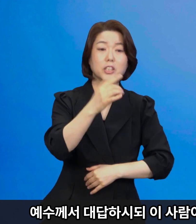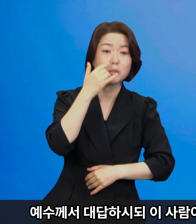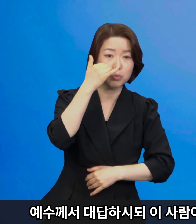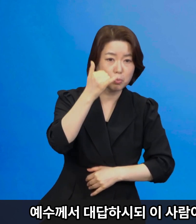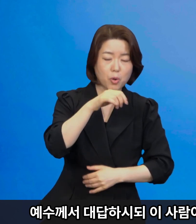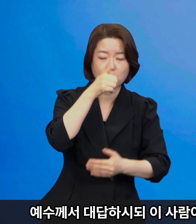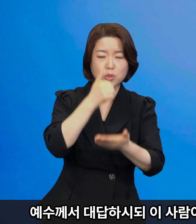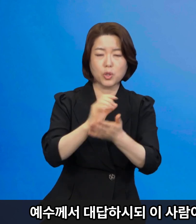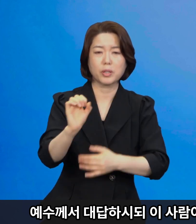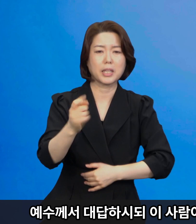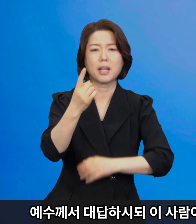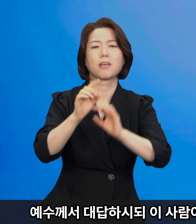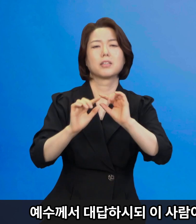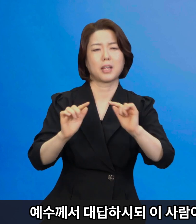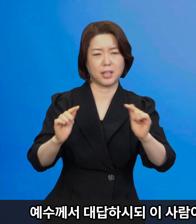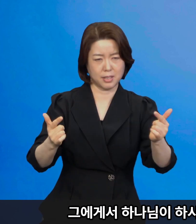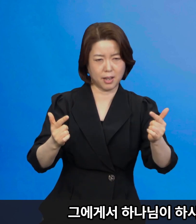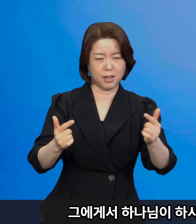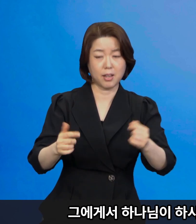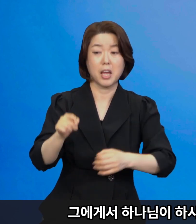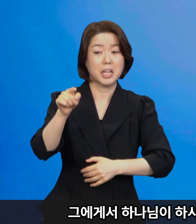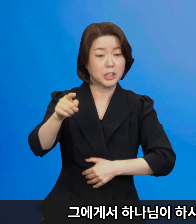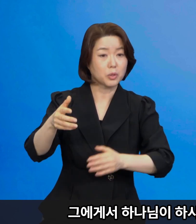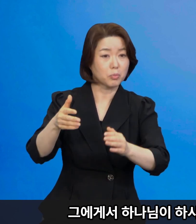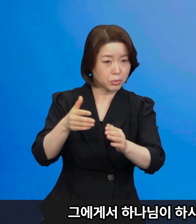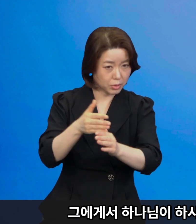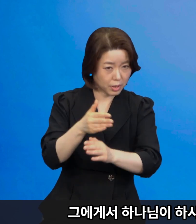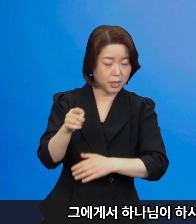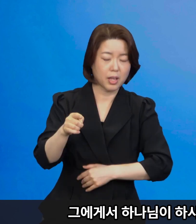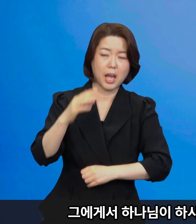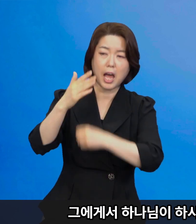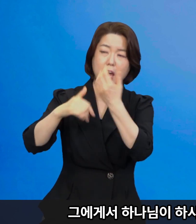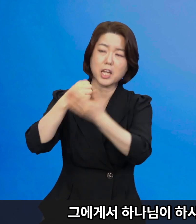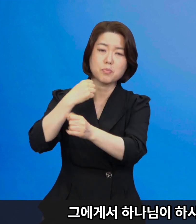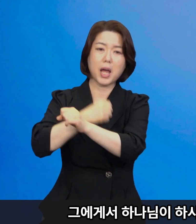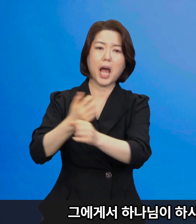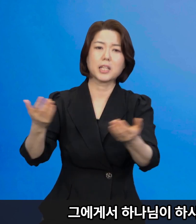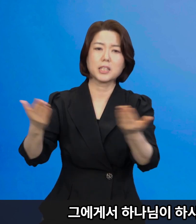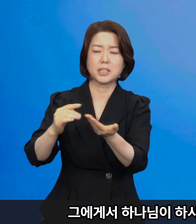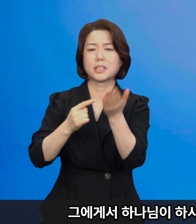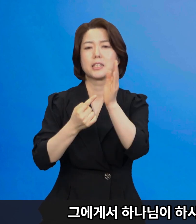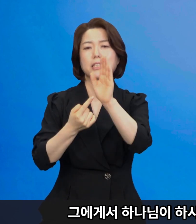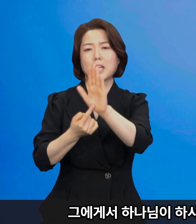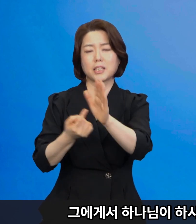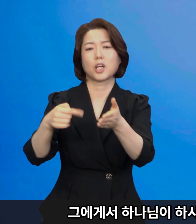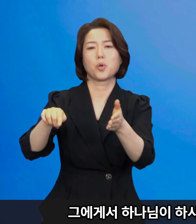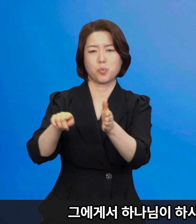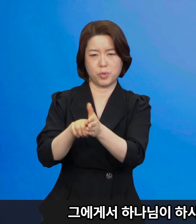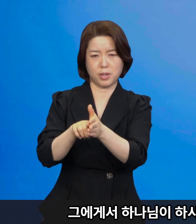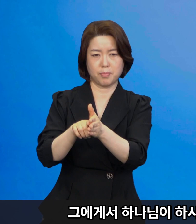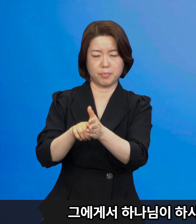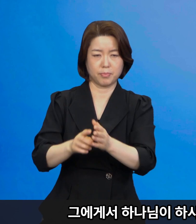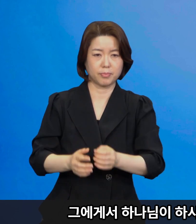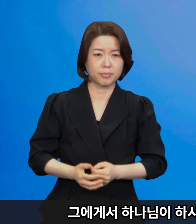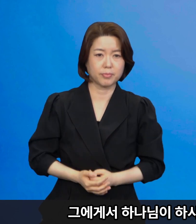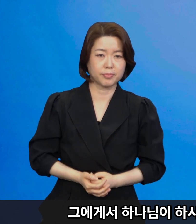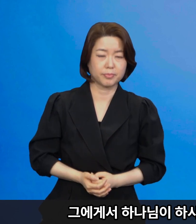부모의 죄로 인한 것이 아니라 그에게서 하나님이 하시는 일을 나타내고자